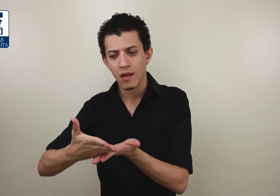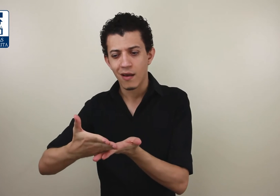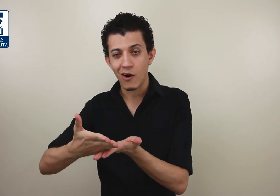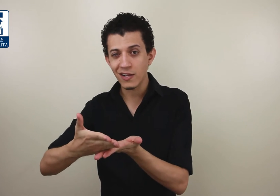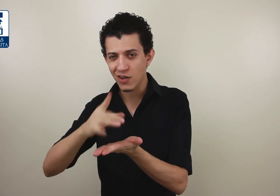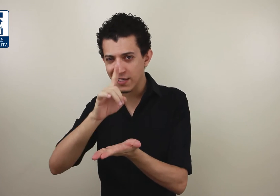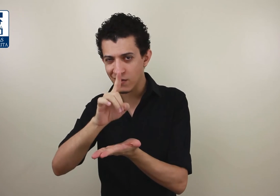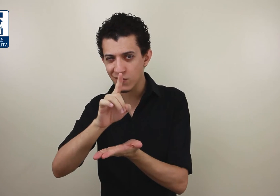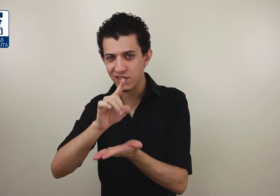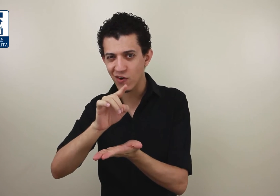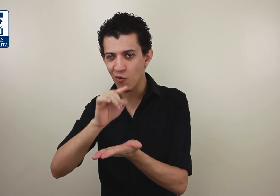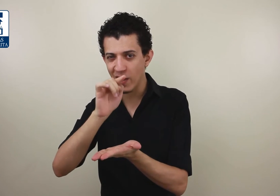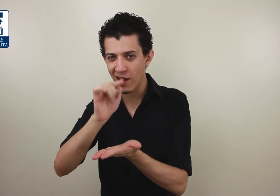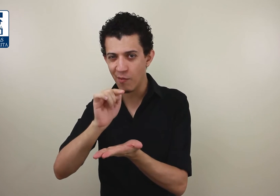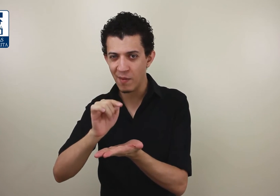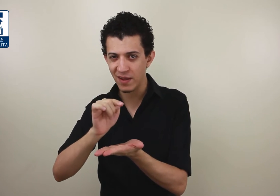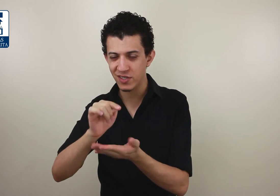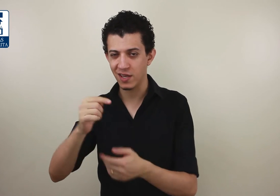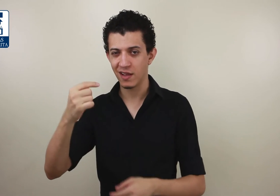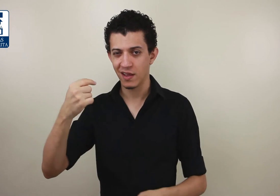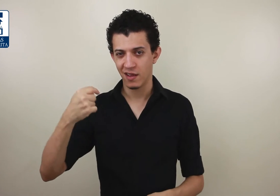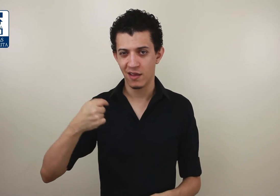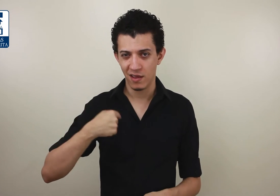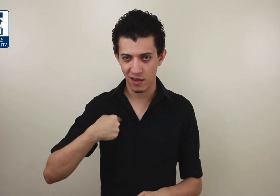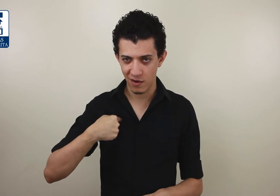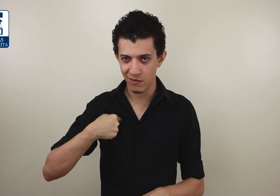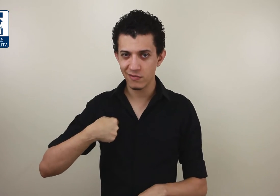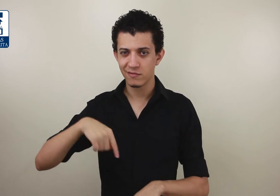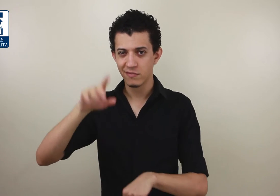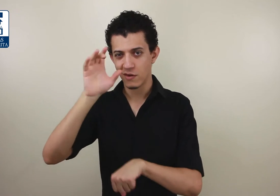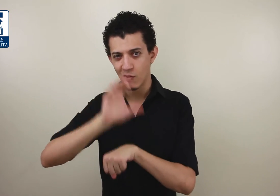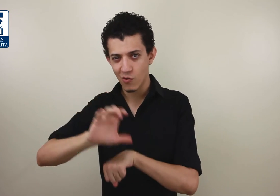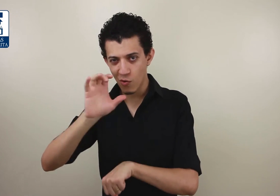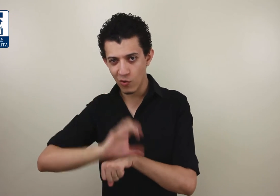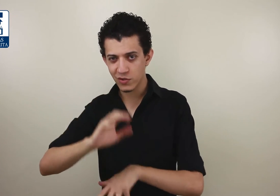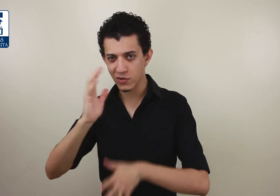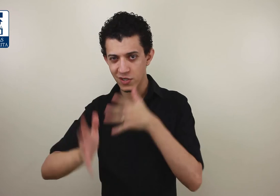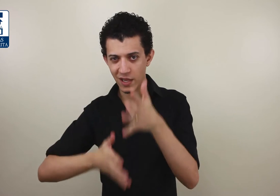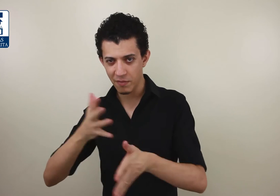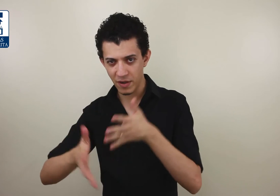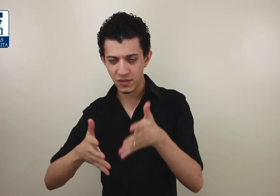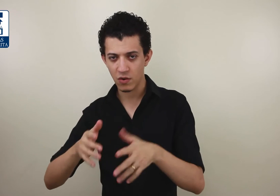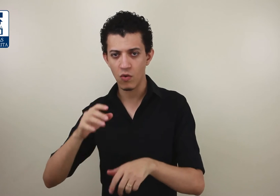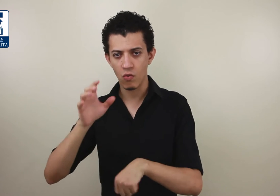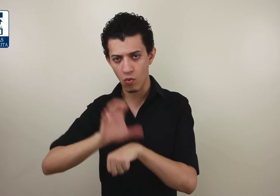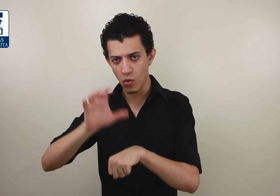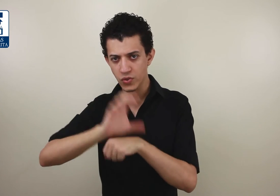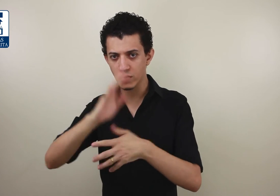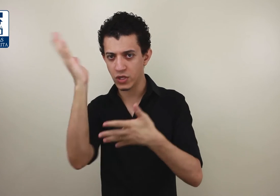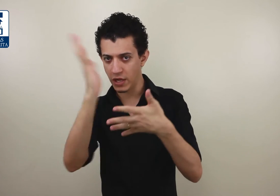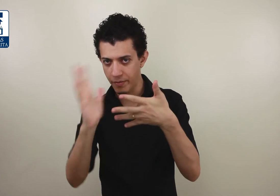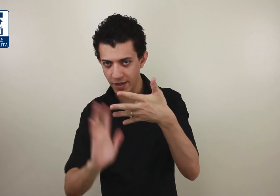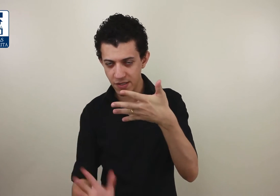Olha só essa construção como ela é uma armadilha. Eu, curso de Libras, ou curso de Libras,